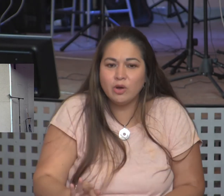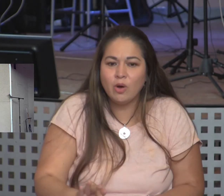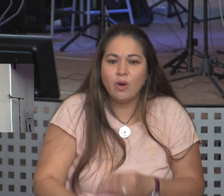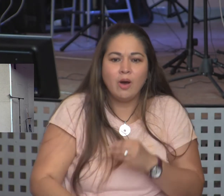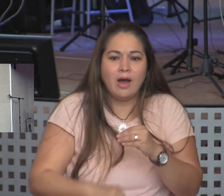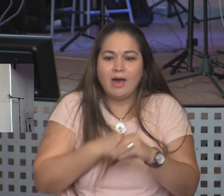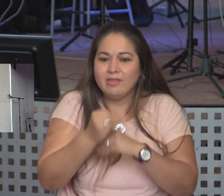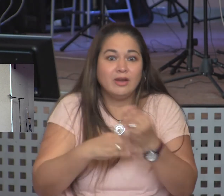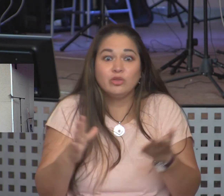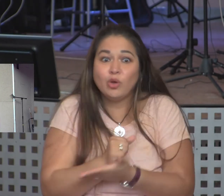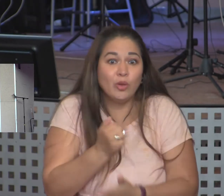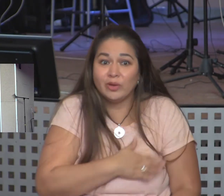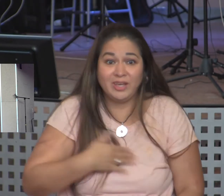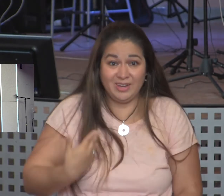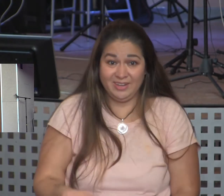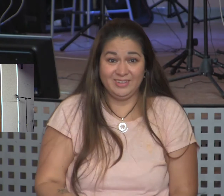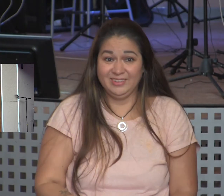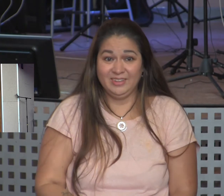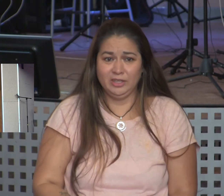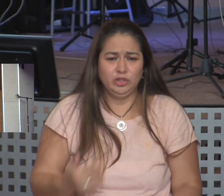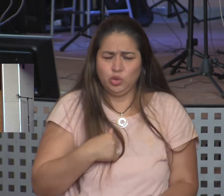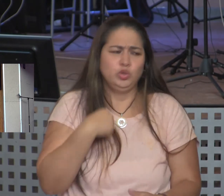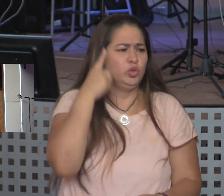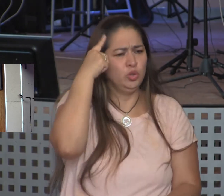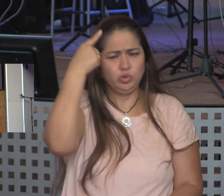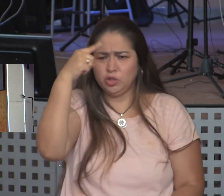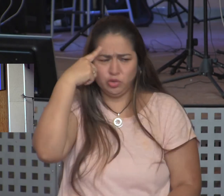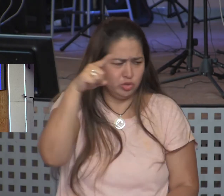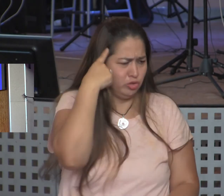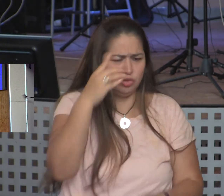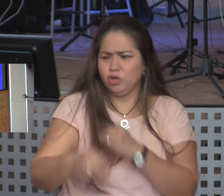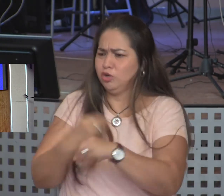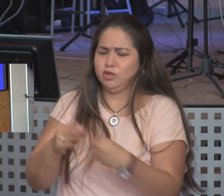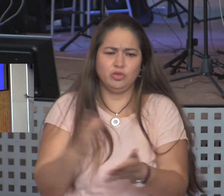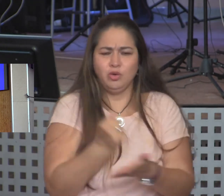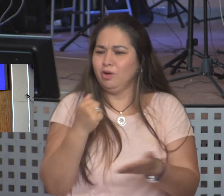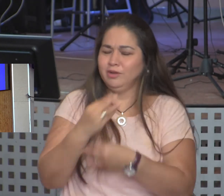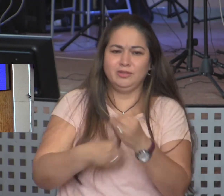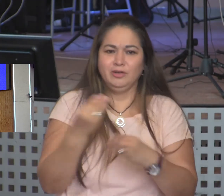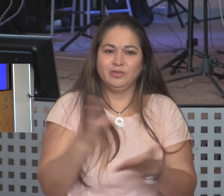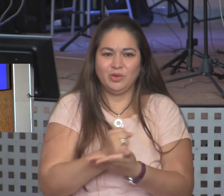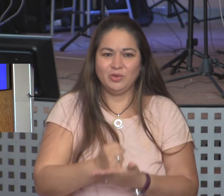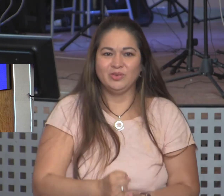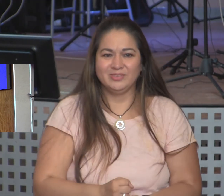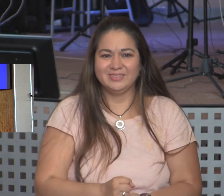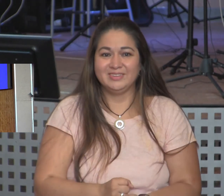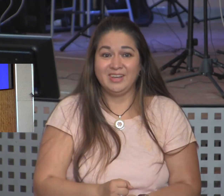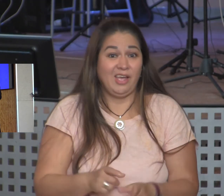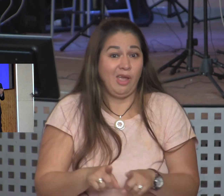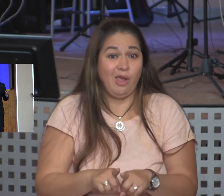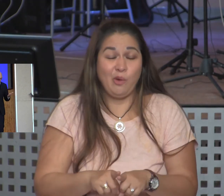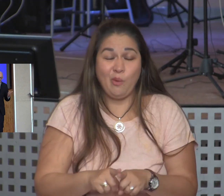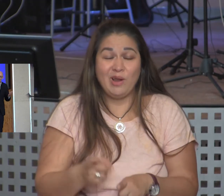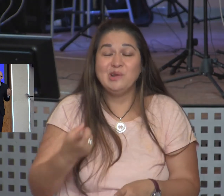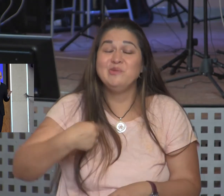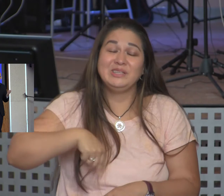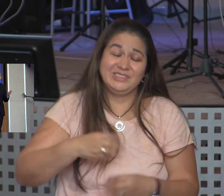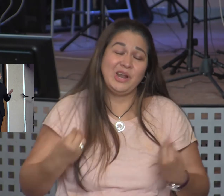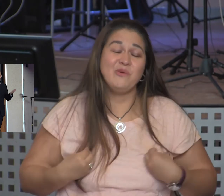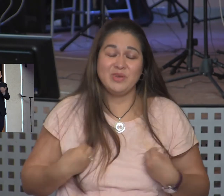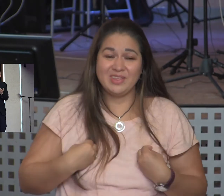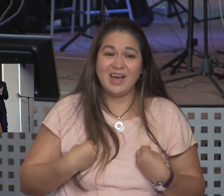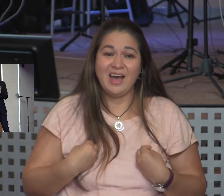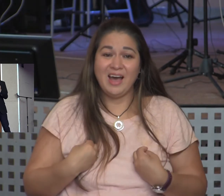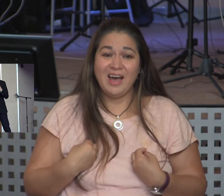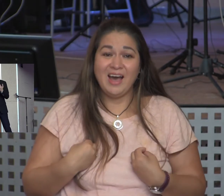Pues parece que pasamos una etapa también, esa misma, en la que todo lo queremos hacer nosotros. Y parece que esa etapa la pasamos